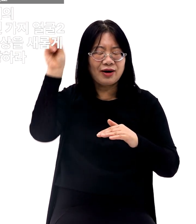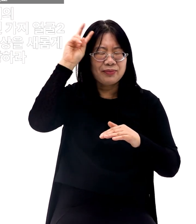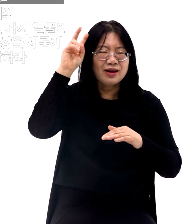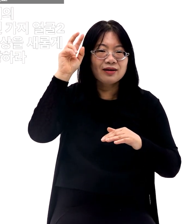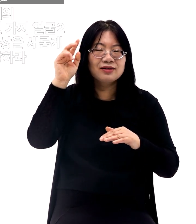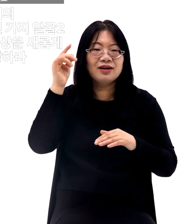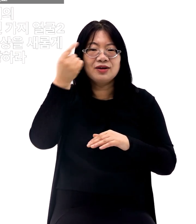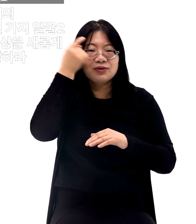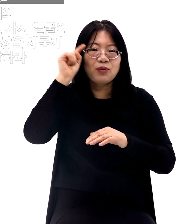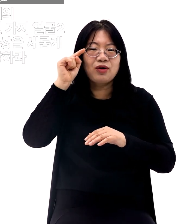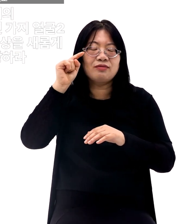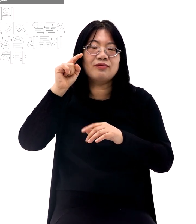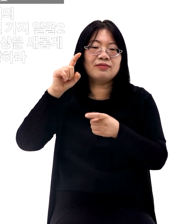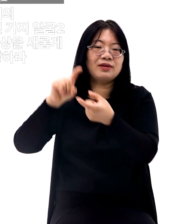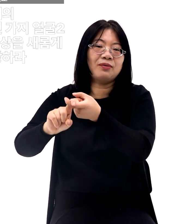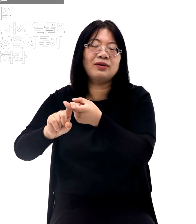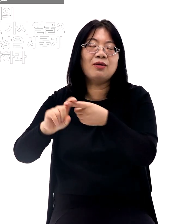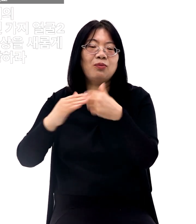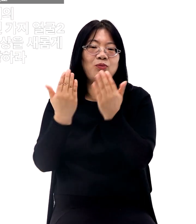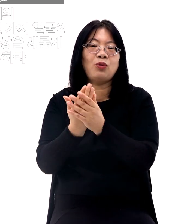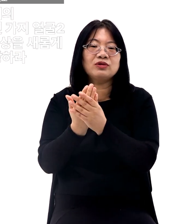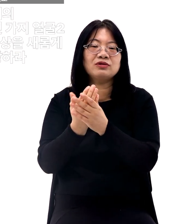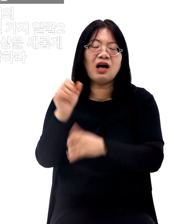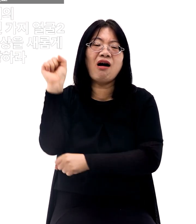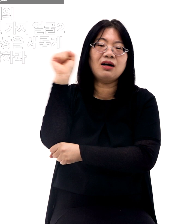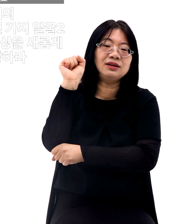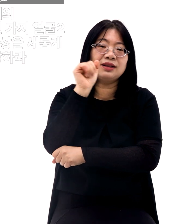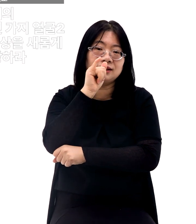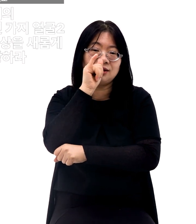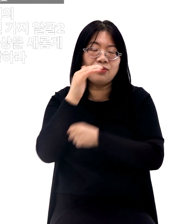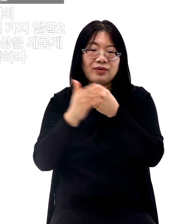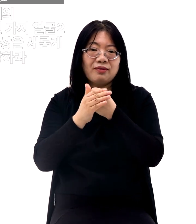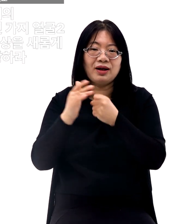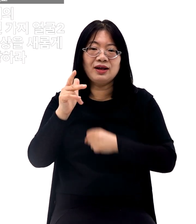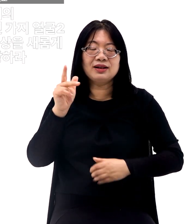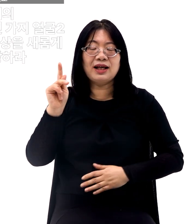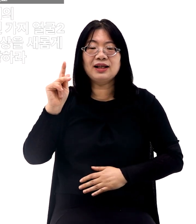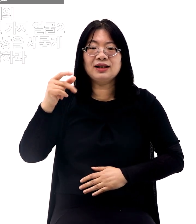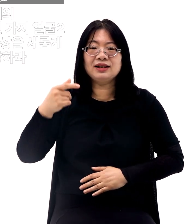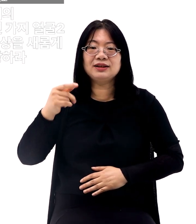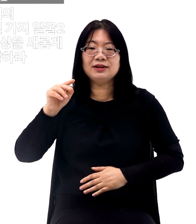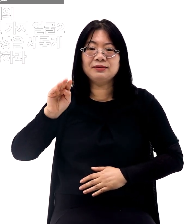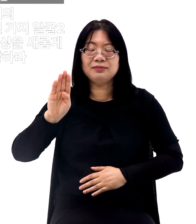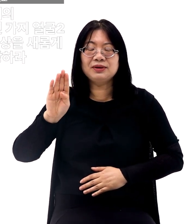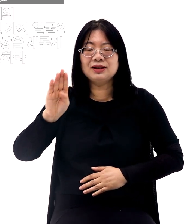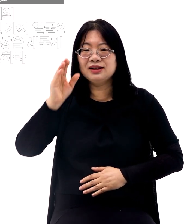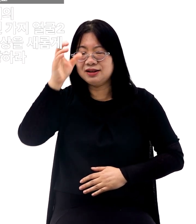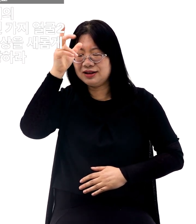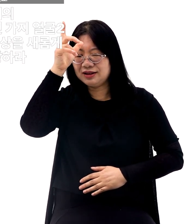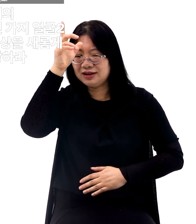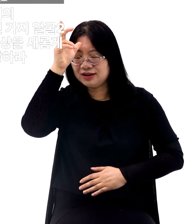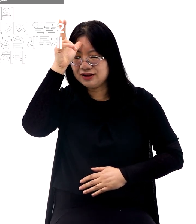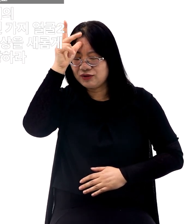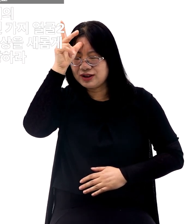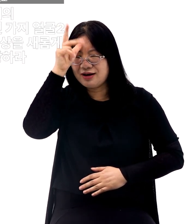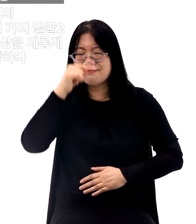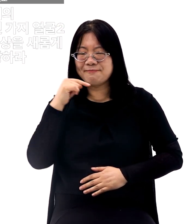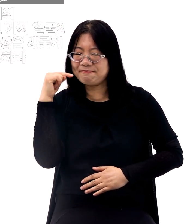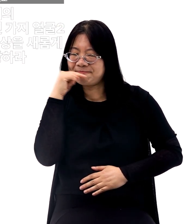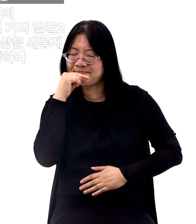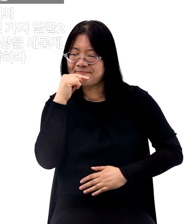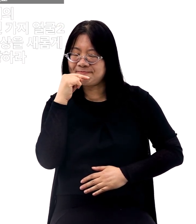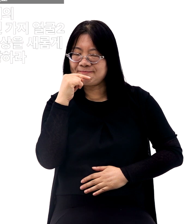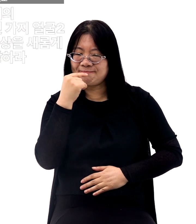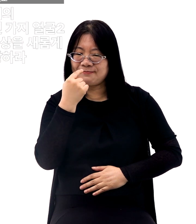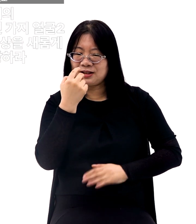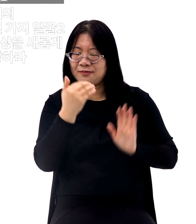거예요. 그래서 KBG를 중심으로 해서 이거를 철저히 차단하려고 했지만